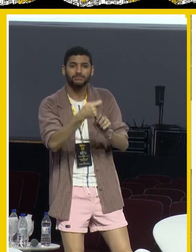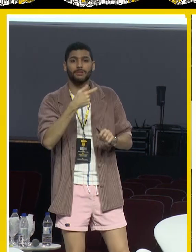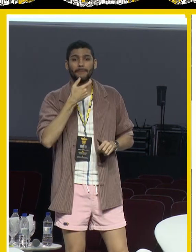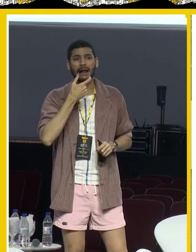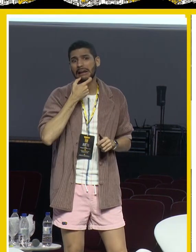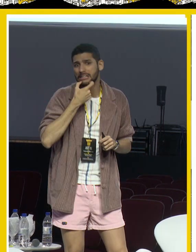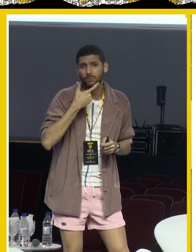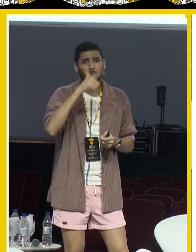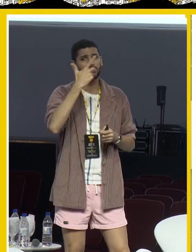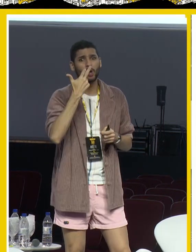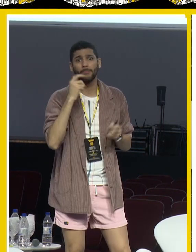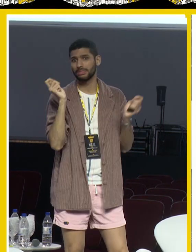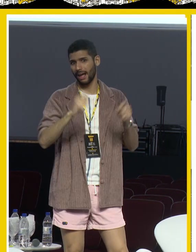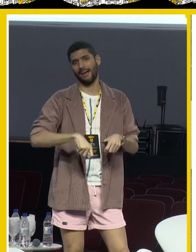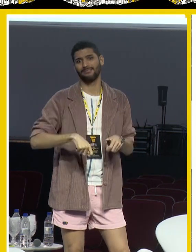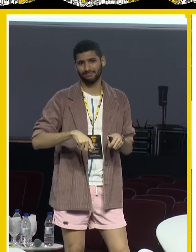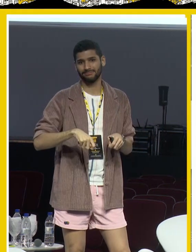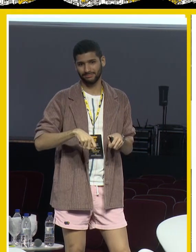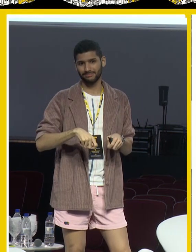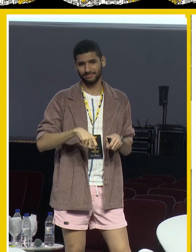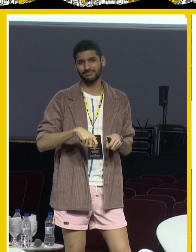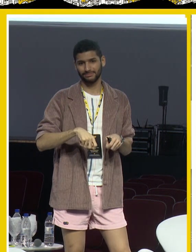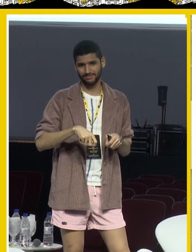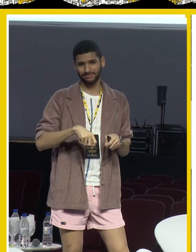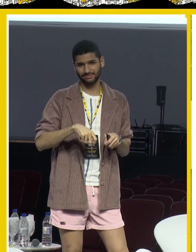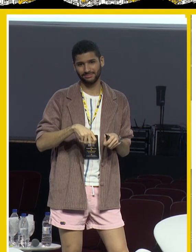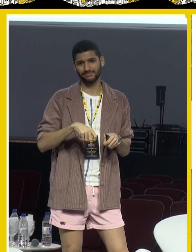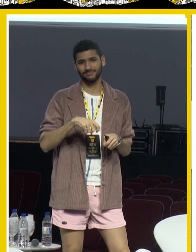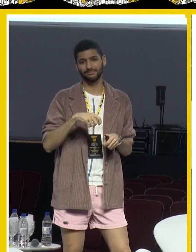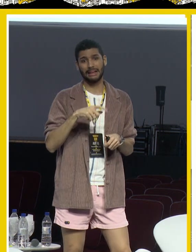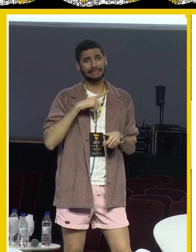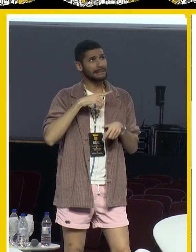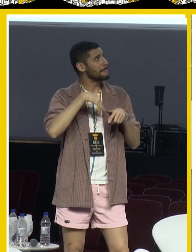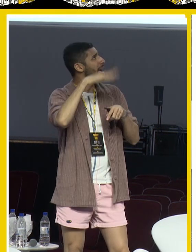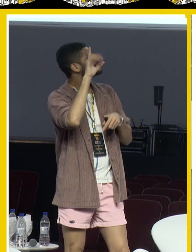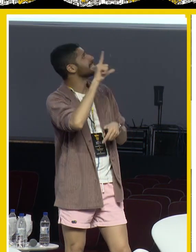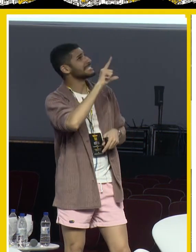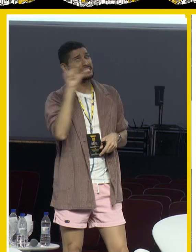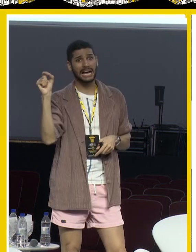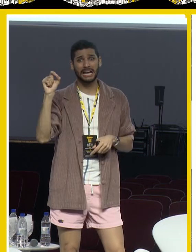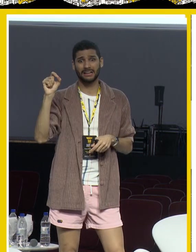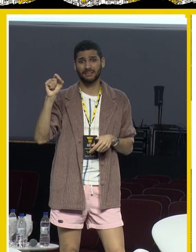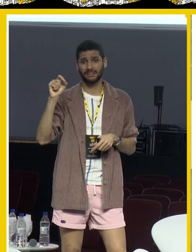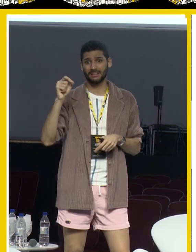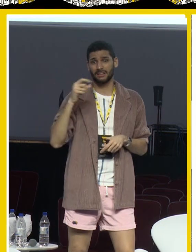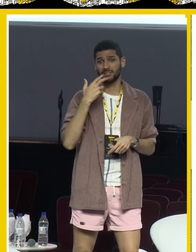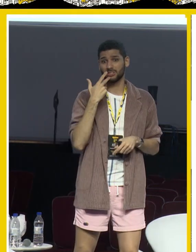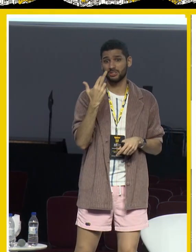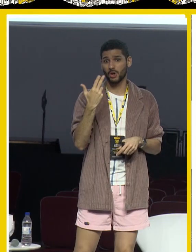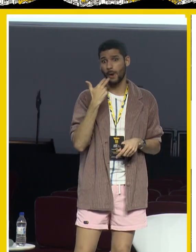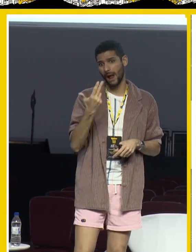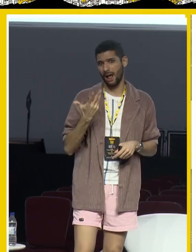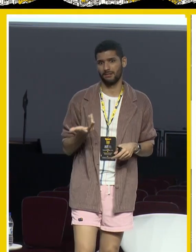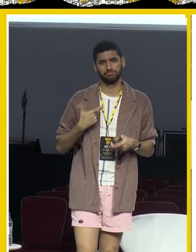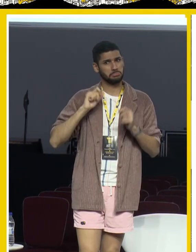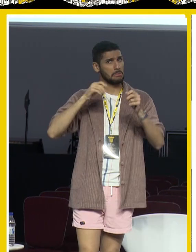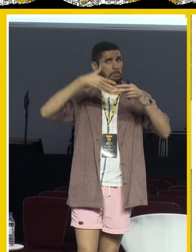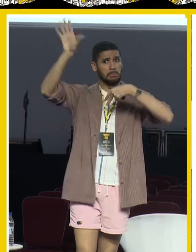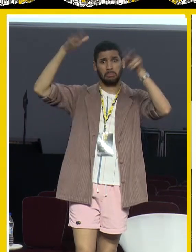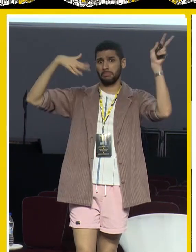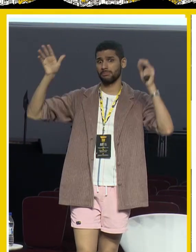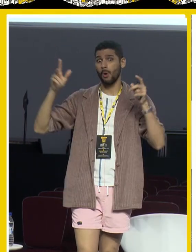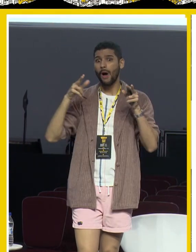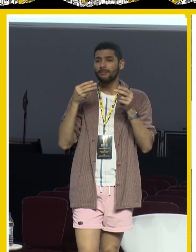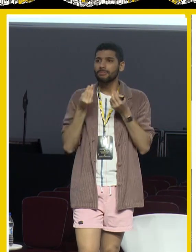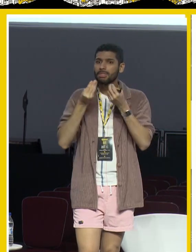dá pra colocar esse recurso agora que a pessoa clica aí já já coloca na língua que ele quer então tem mais de 100 idiomas que a pessoa pode escolher